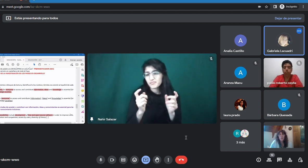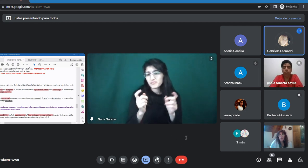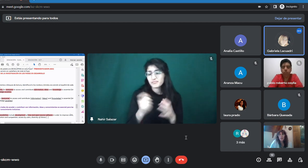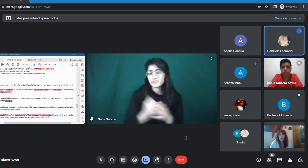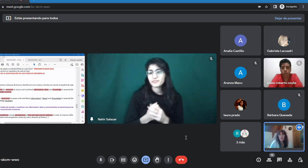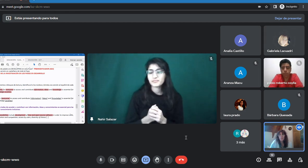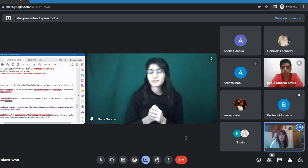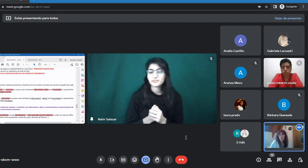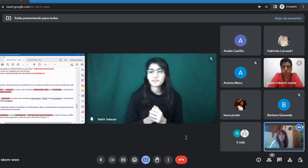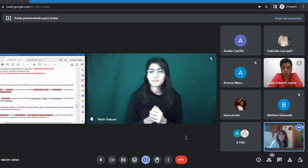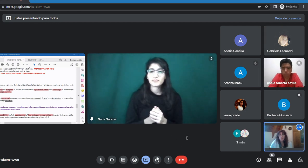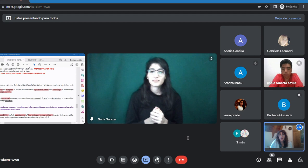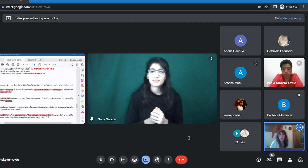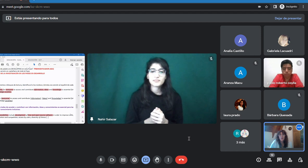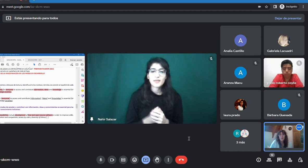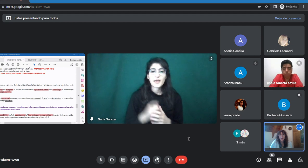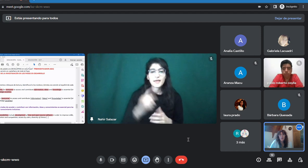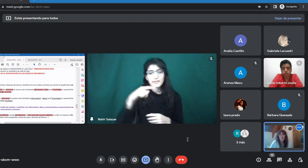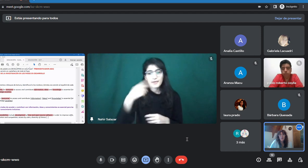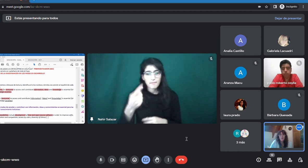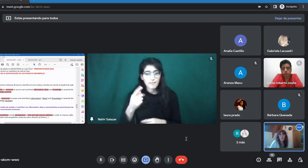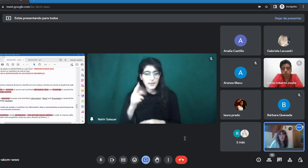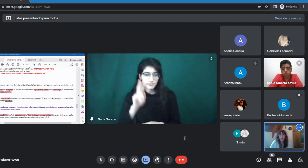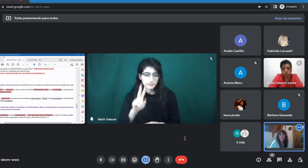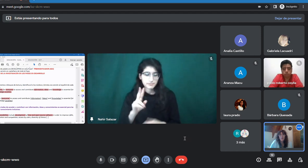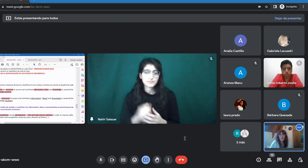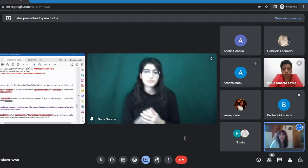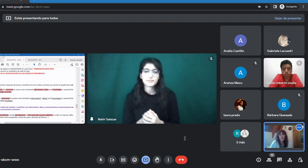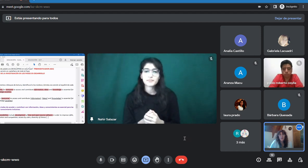Entonces, después, ¿qué tenemos?